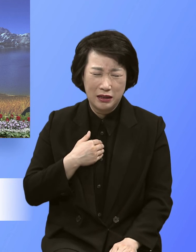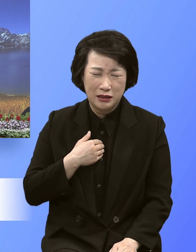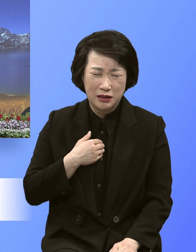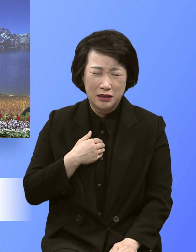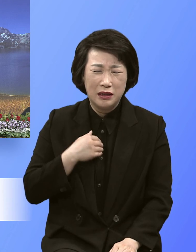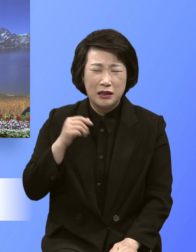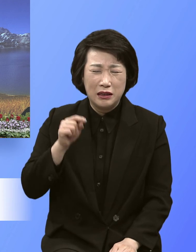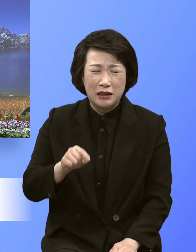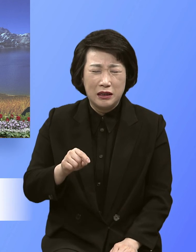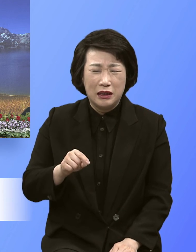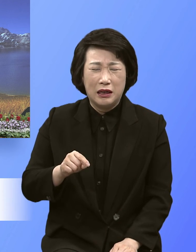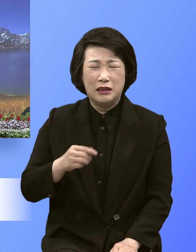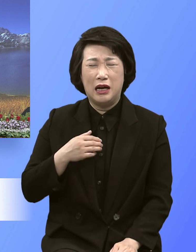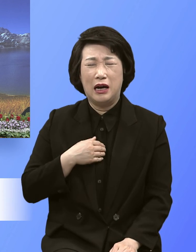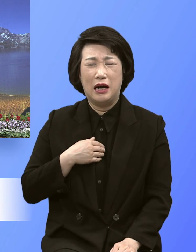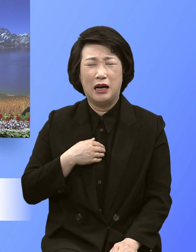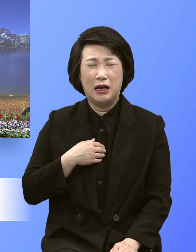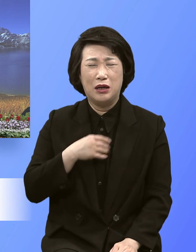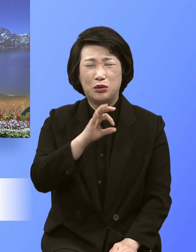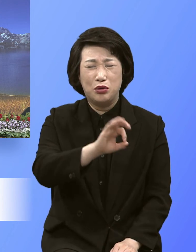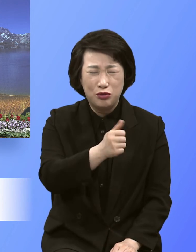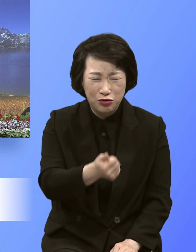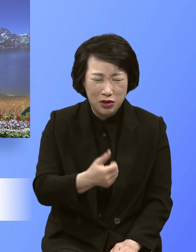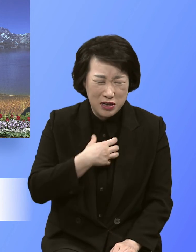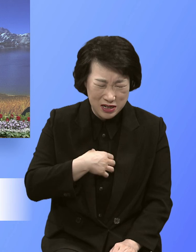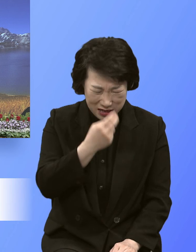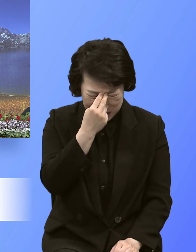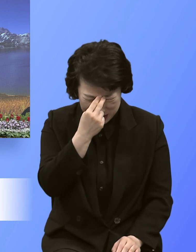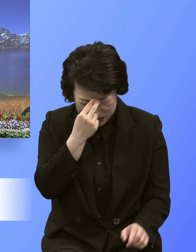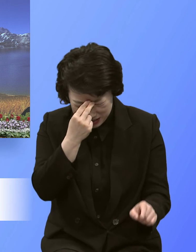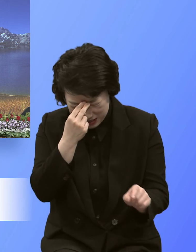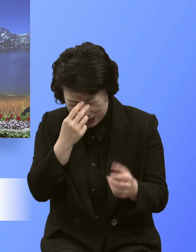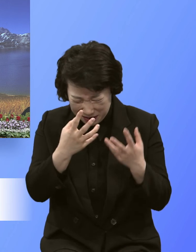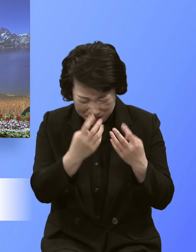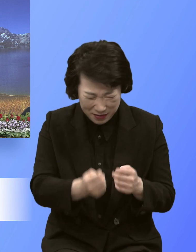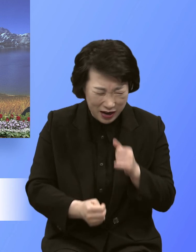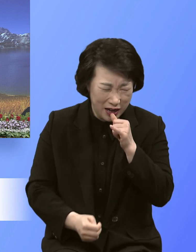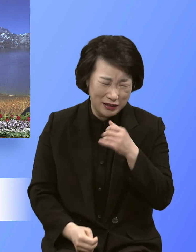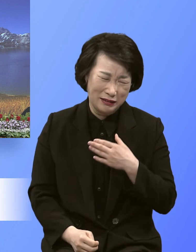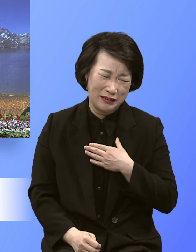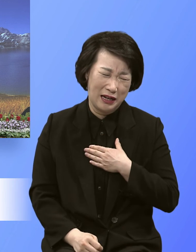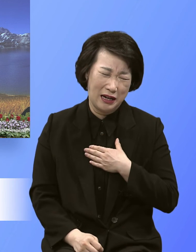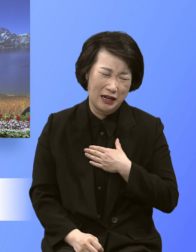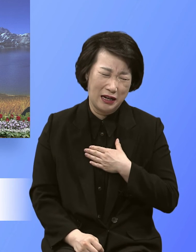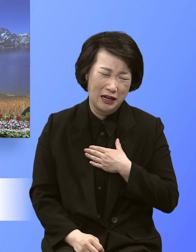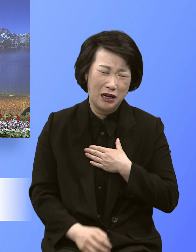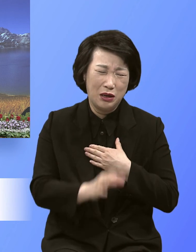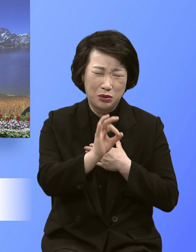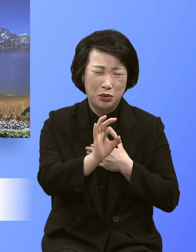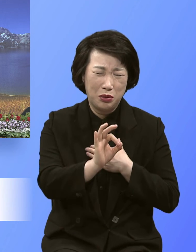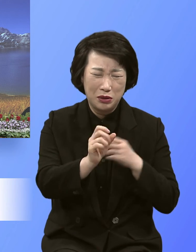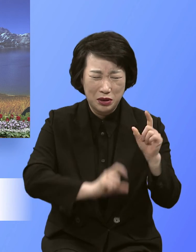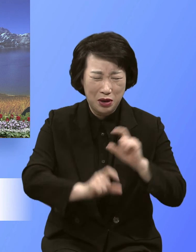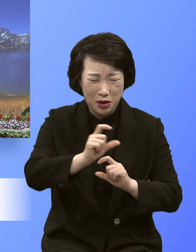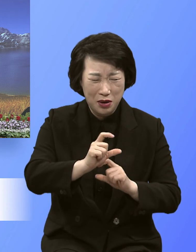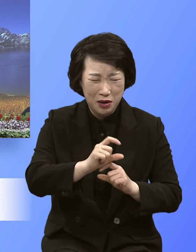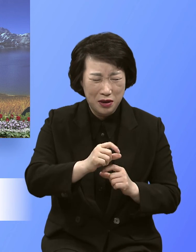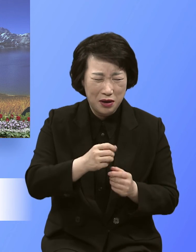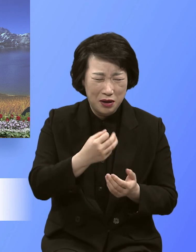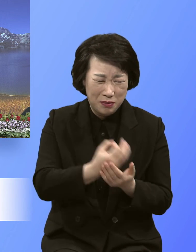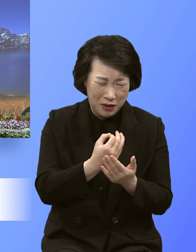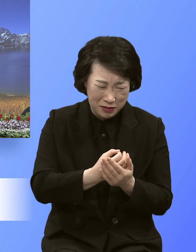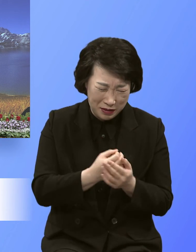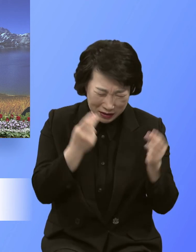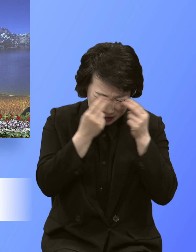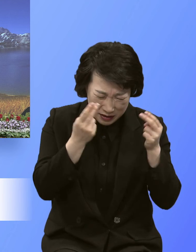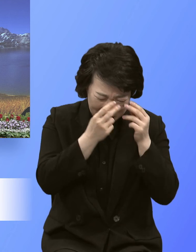우리는 그러나 물질이 없어 염려, 근심, 걱정하며 돈을 더 벌어서 또 쌓아놓고